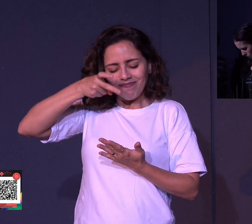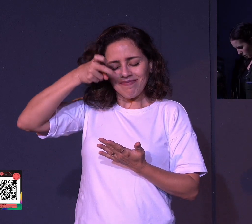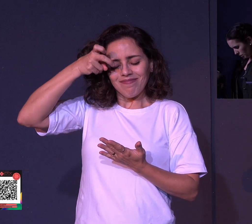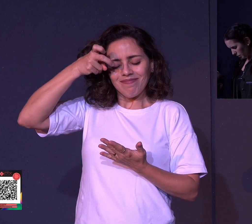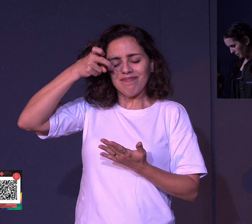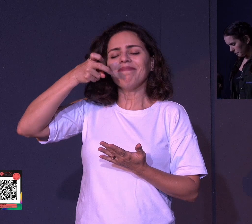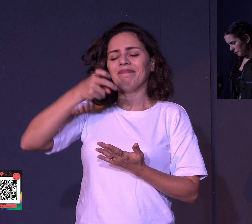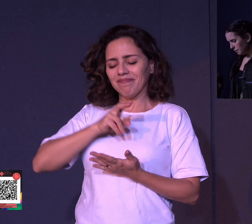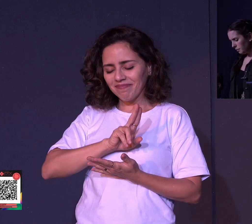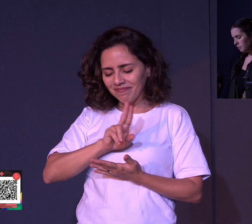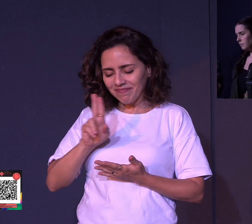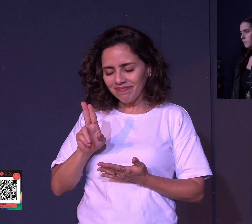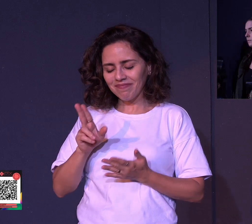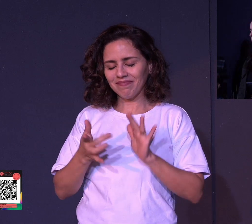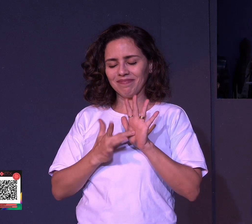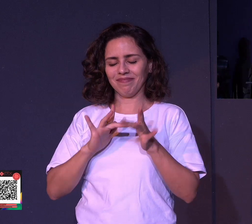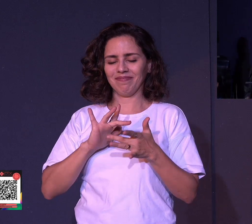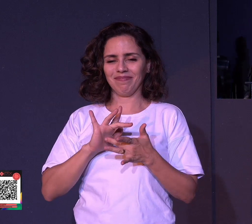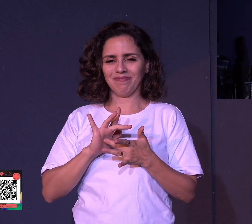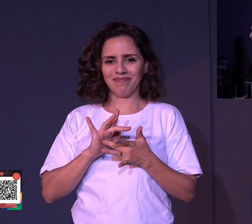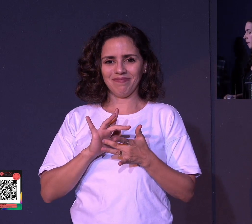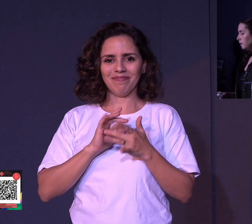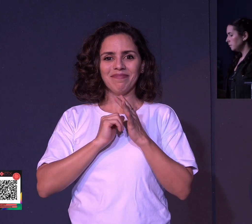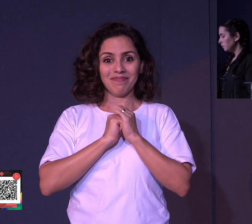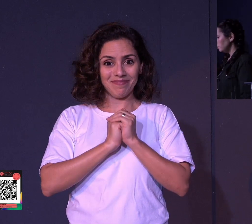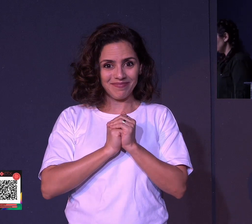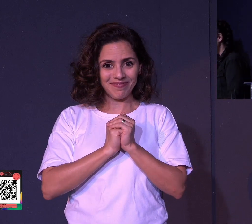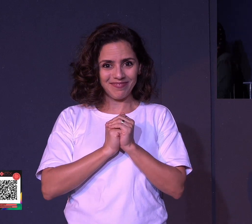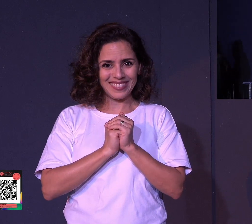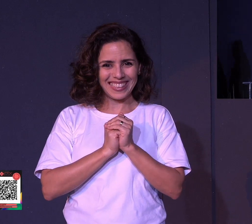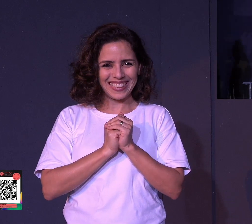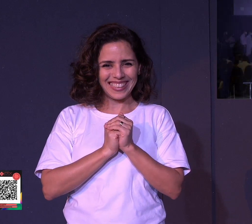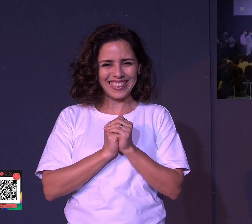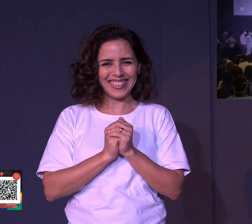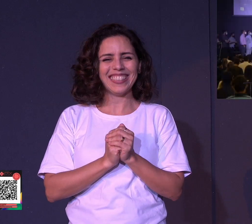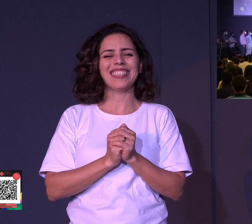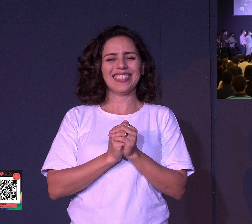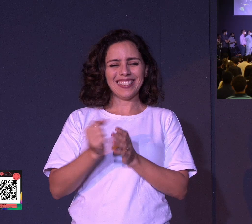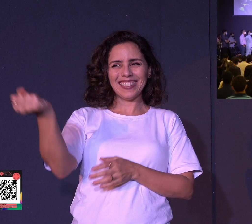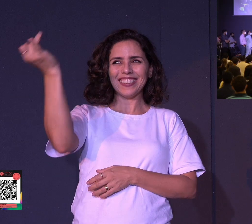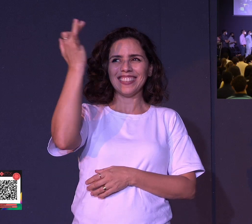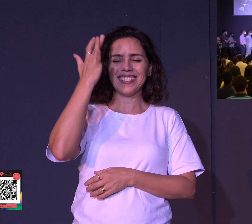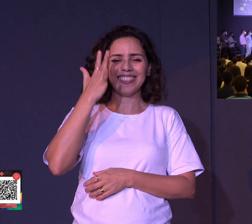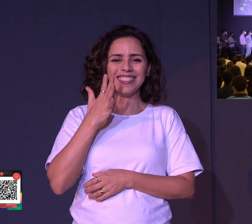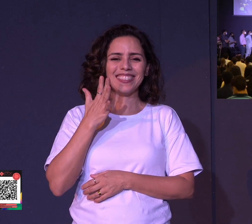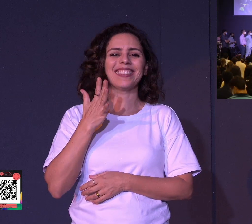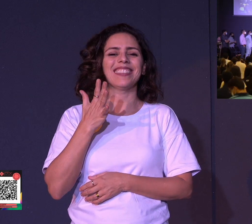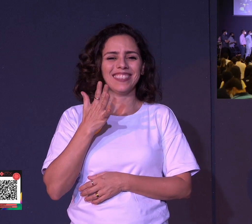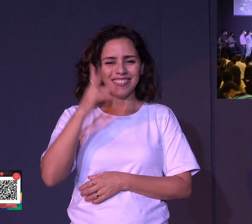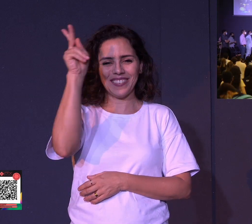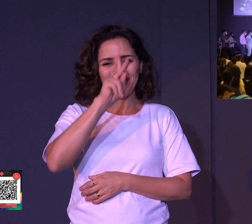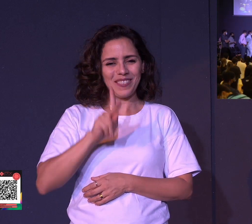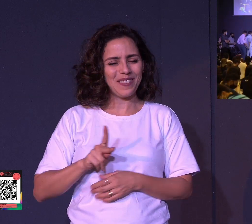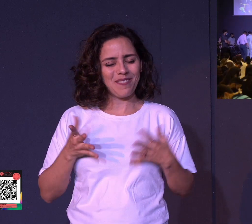Em nome de Jesus. Você diz amém? A maravilhosa graça e paz do Senhor seja com a amada igreja. Você